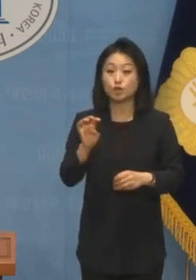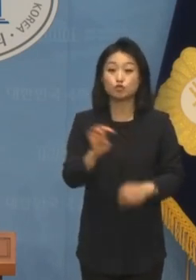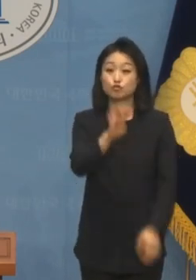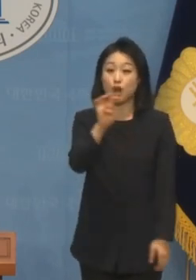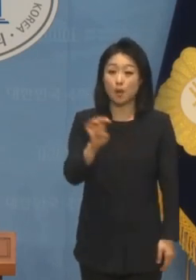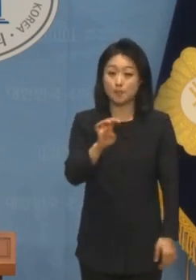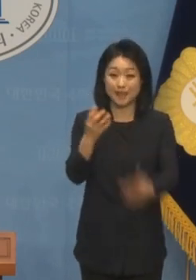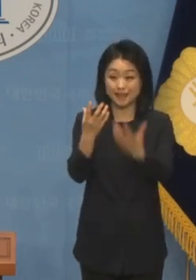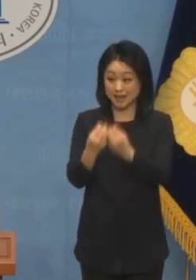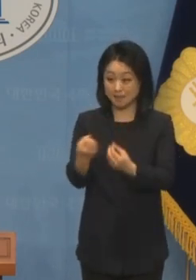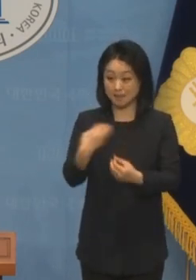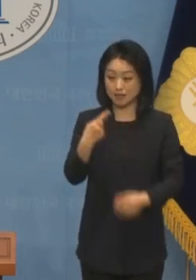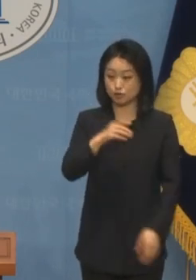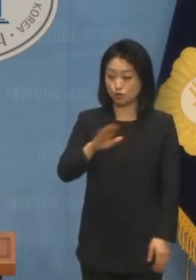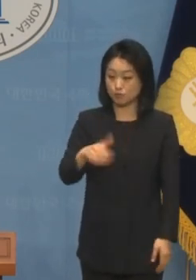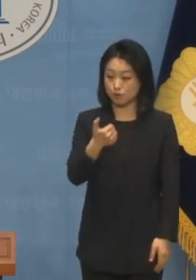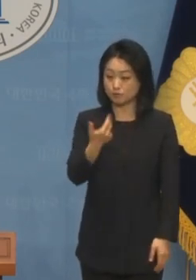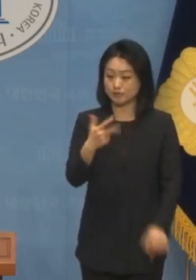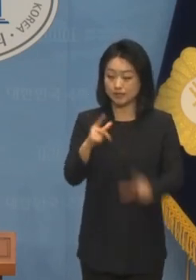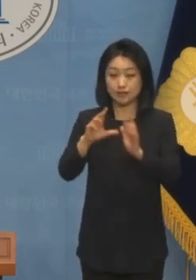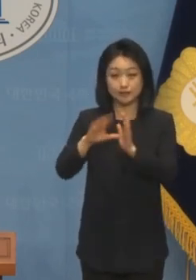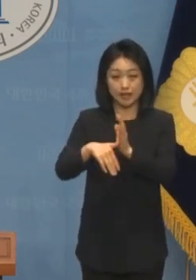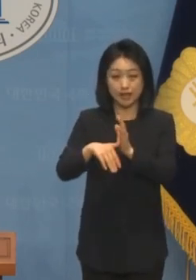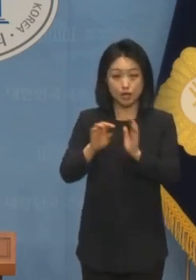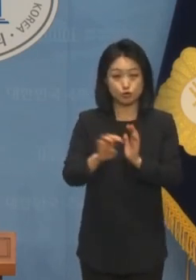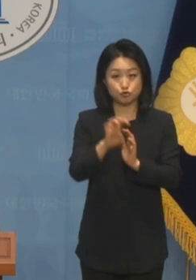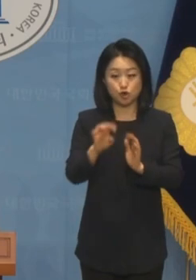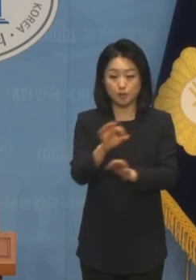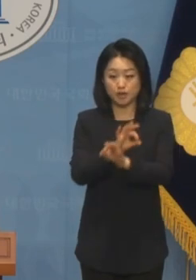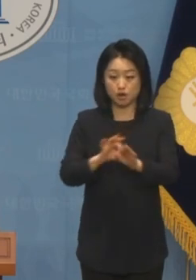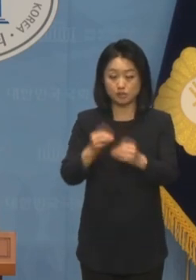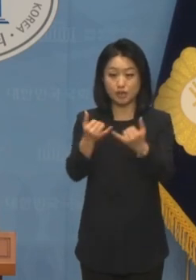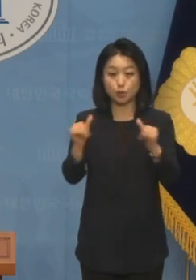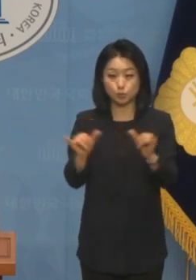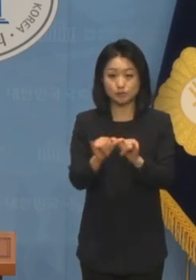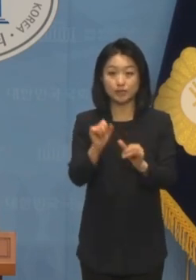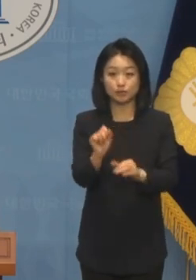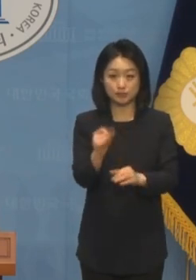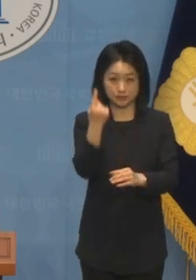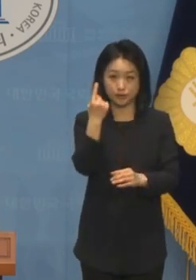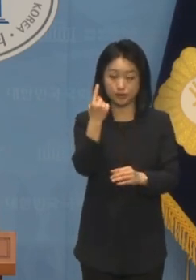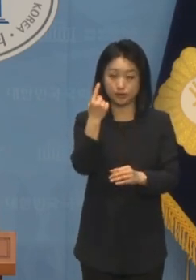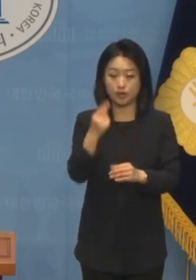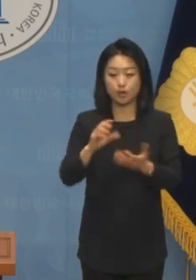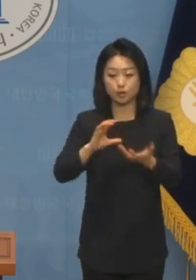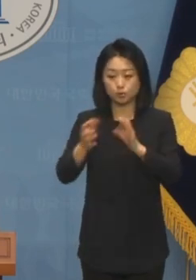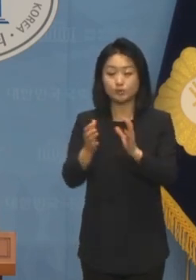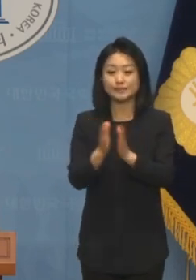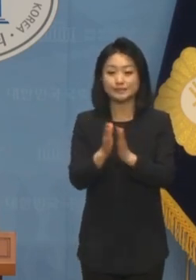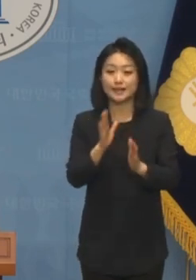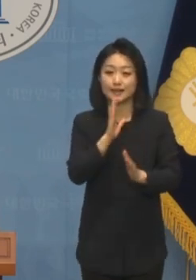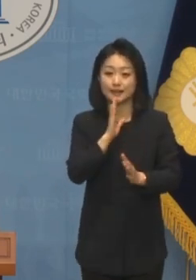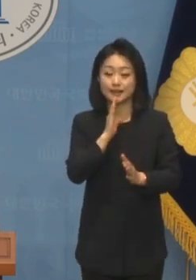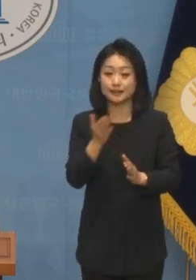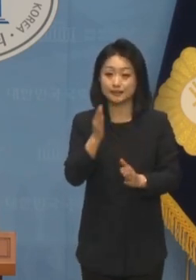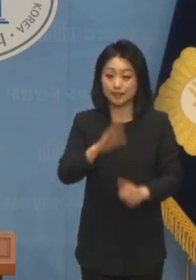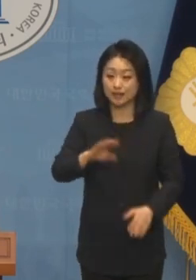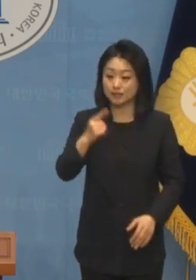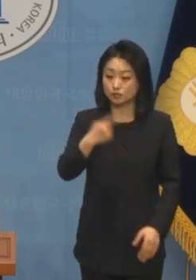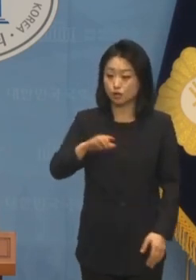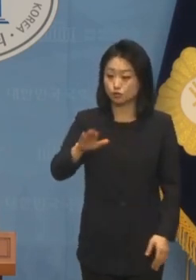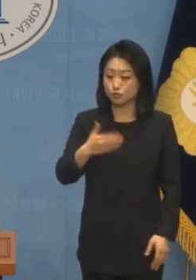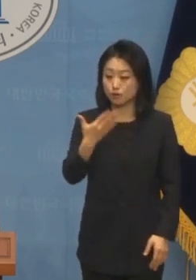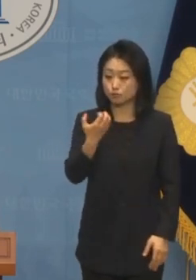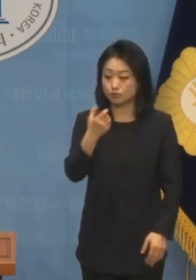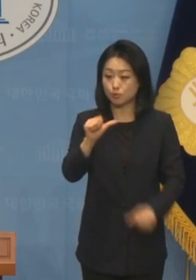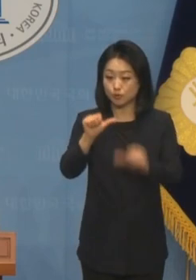경우도 1957년 유럽 경제 공동체 결성을 계기로 논의가 시작되었지만